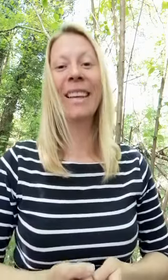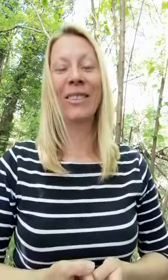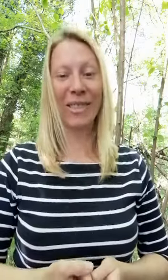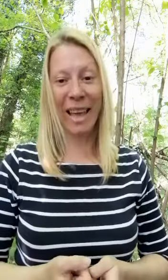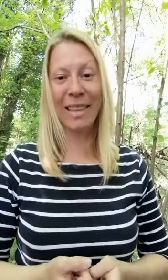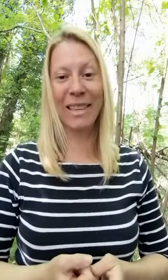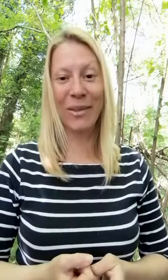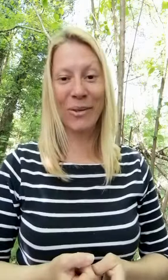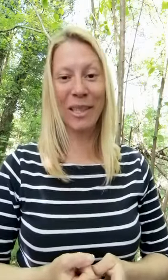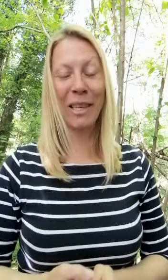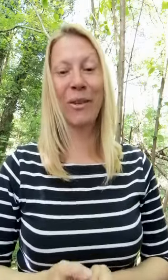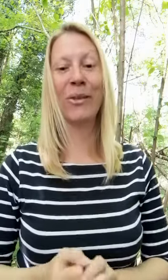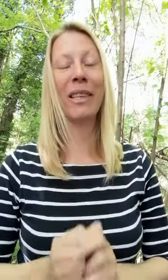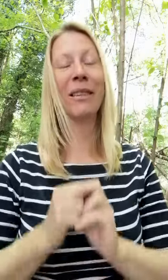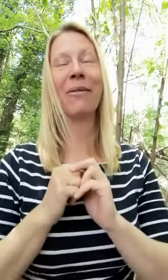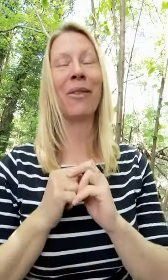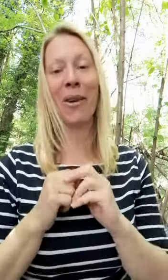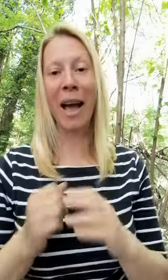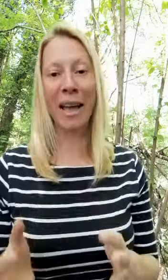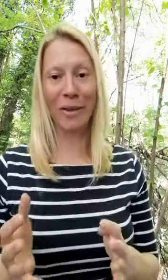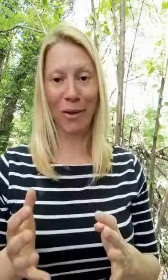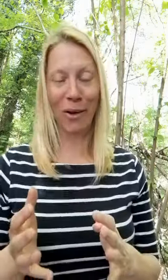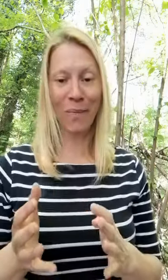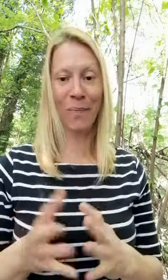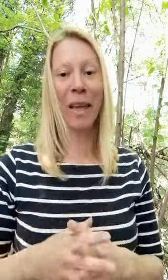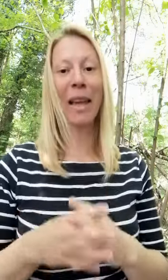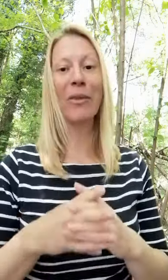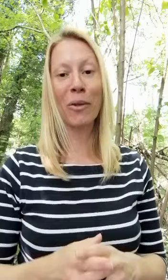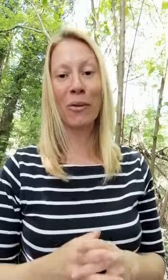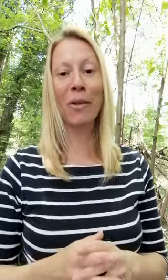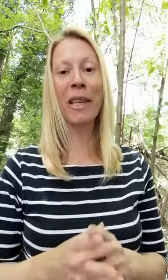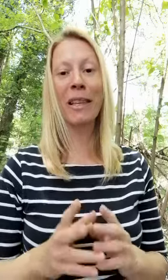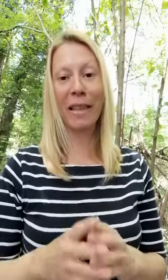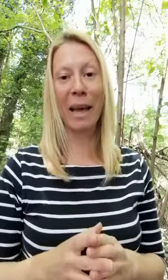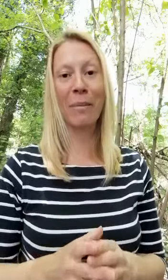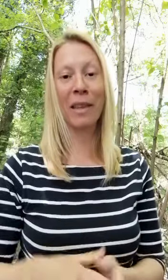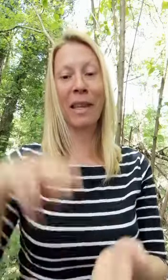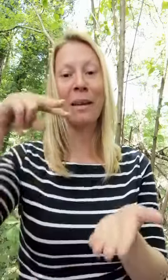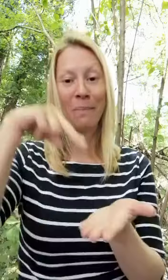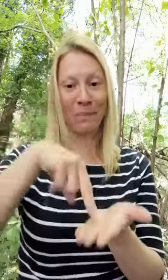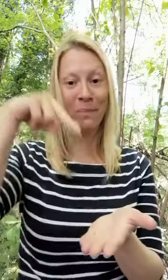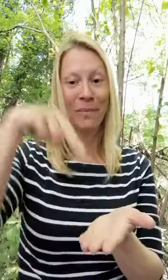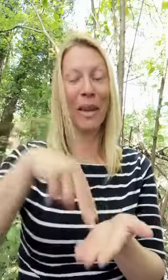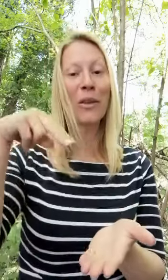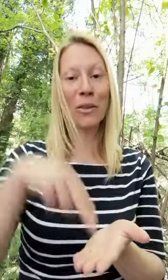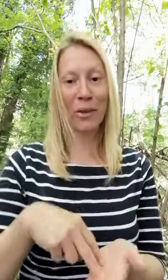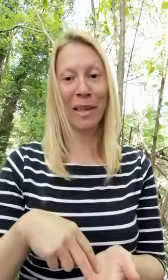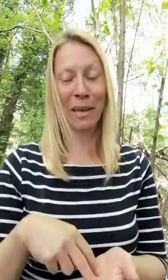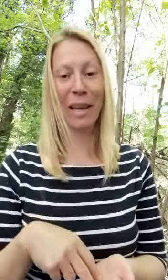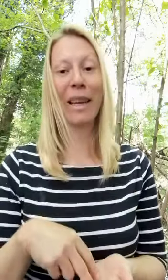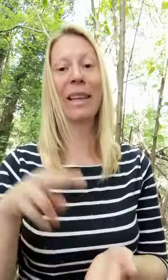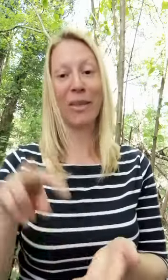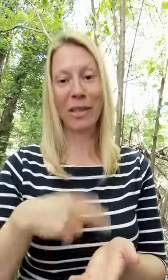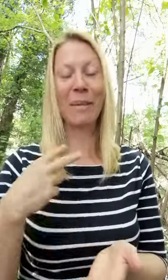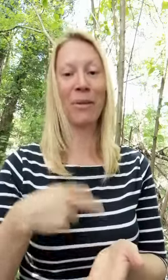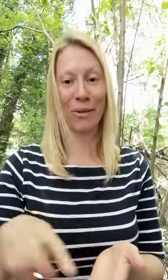Donc ça, c'est une comptine que les enfants adorent. Et surtout, ce qu'ils aiment, c'est sauter et danser pour de